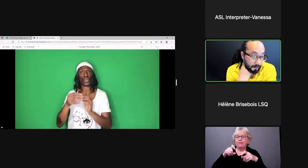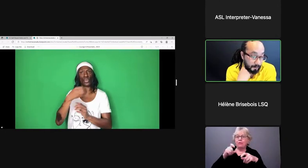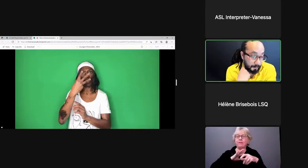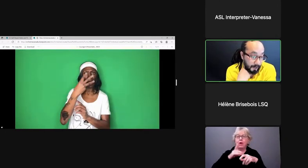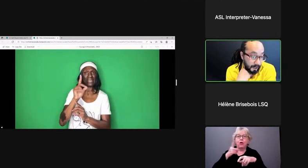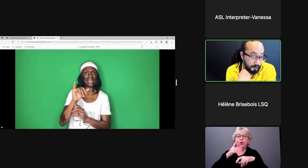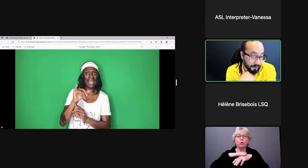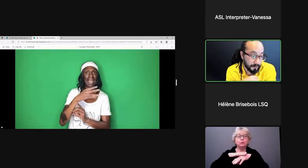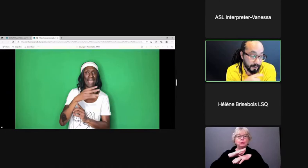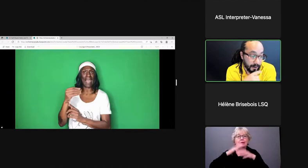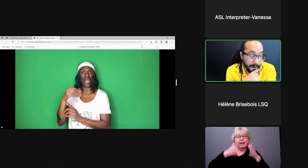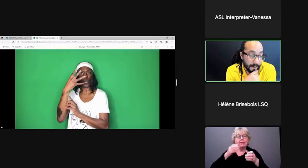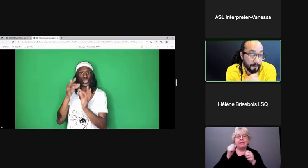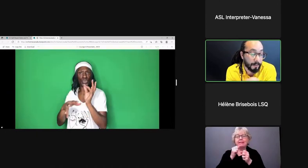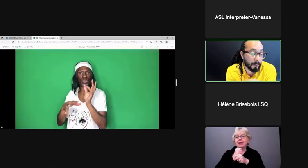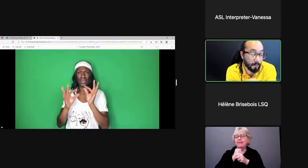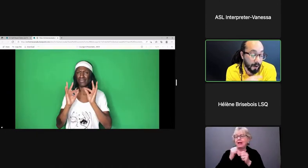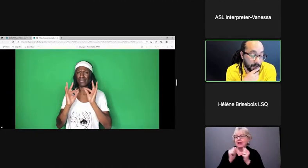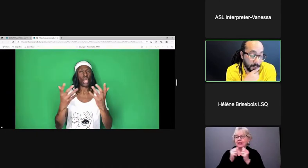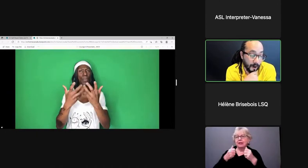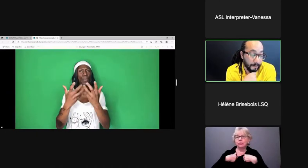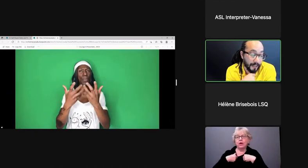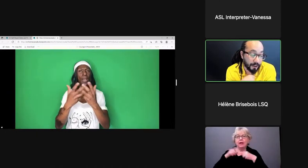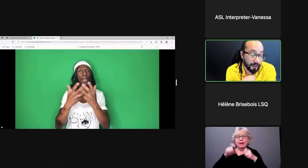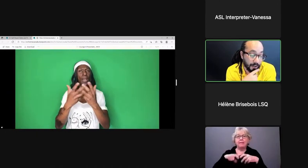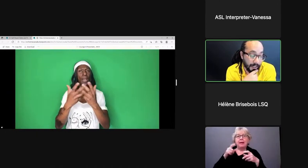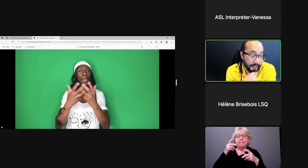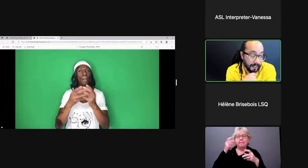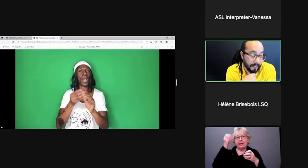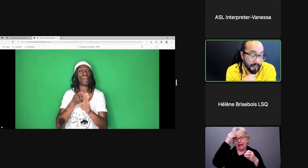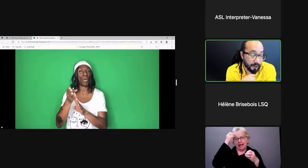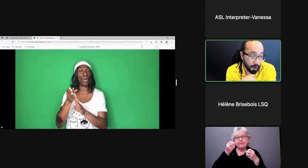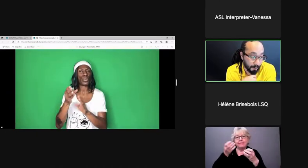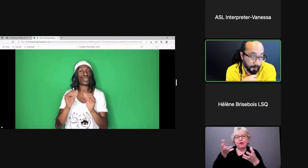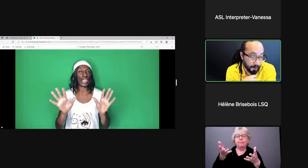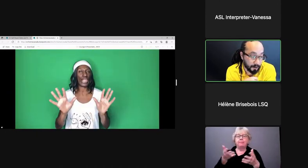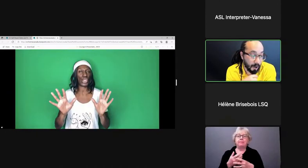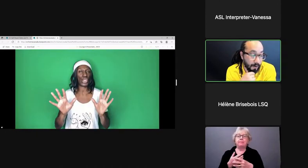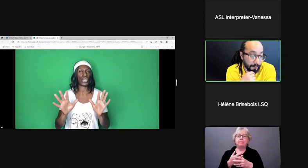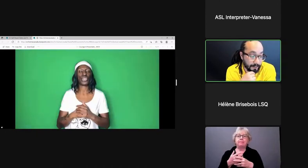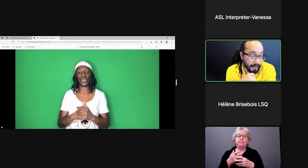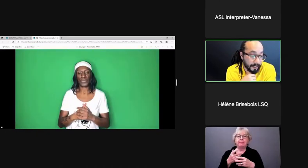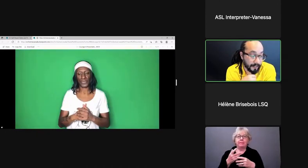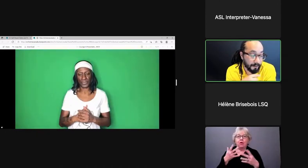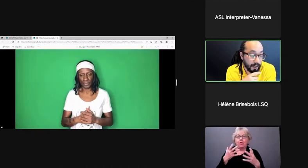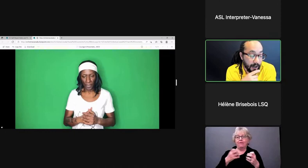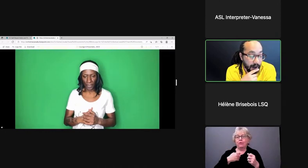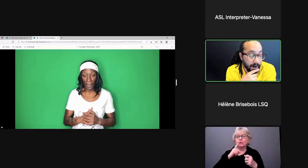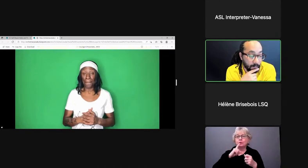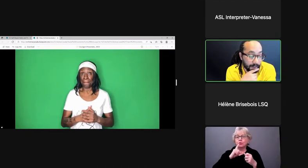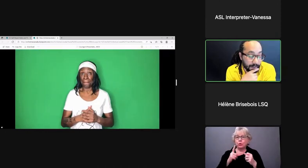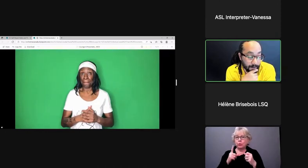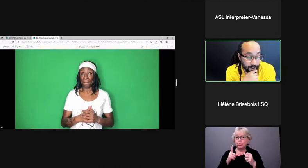près avec vous peut mettre en lumière le cas échéant. Donc, on veut s'assurer que les